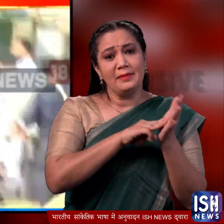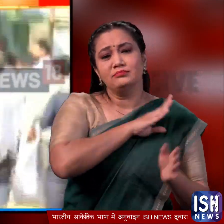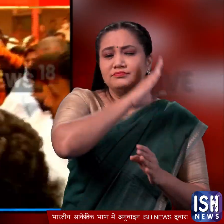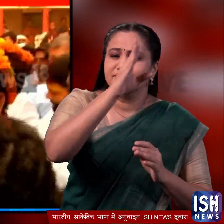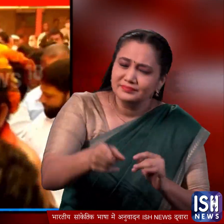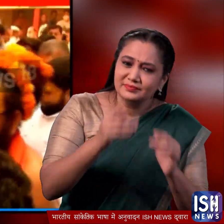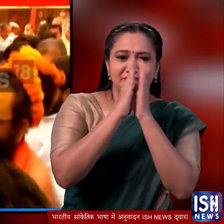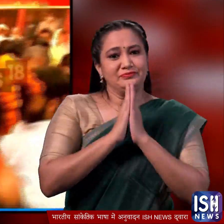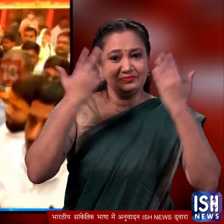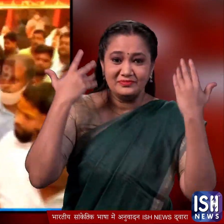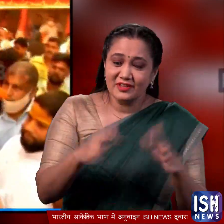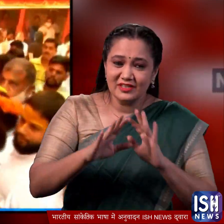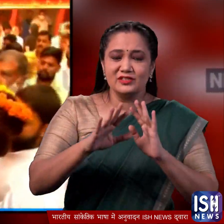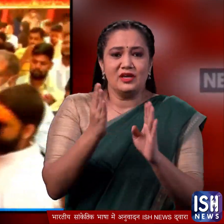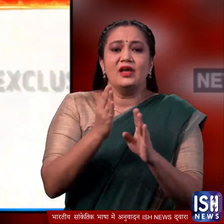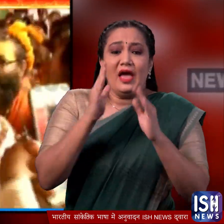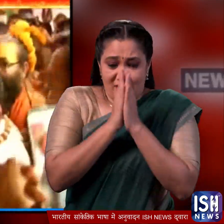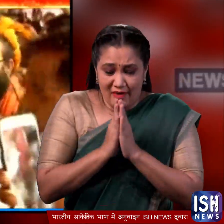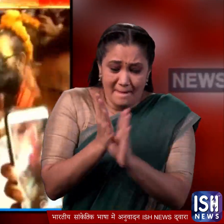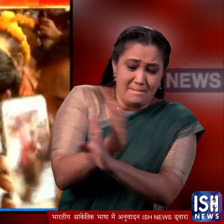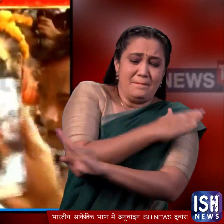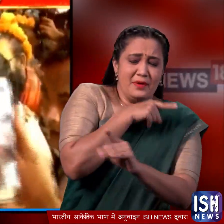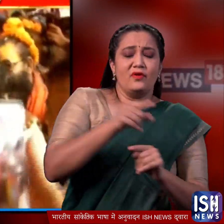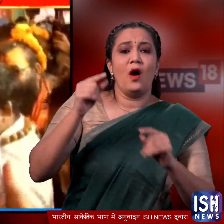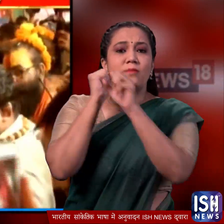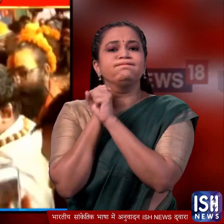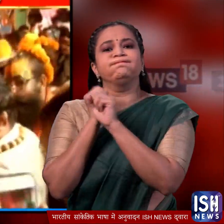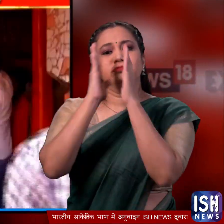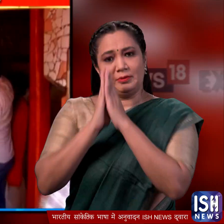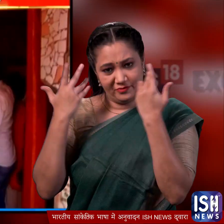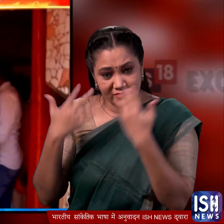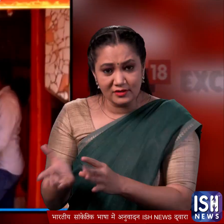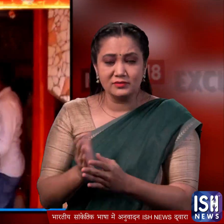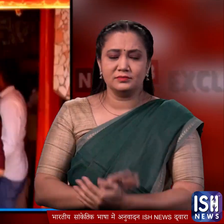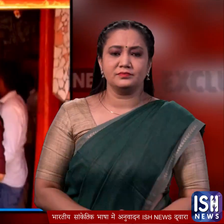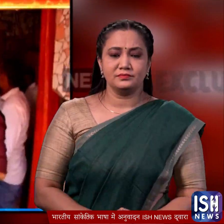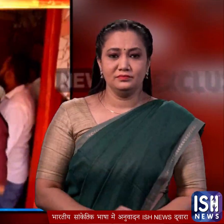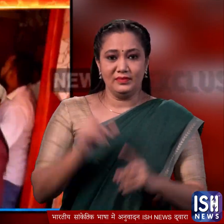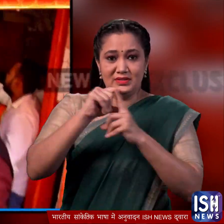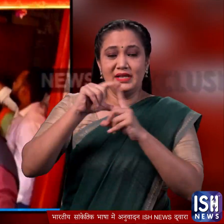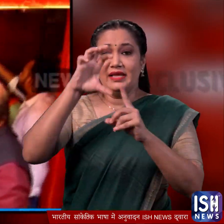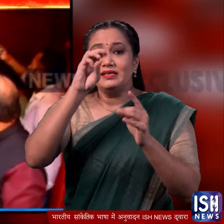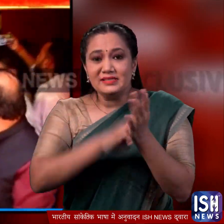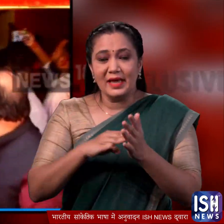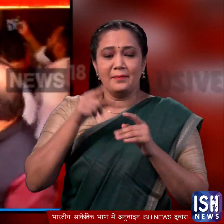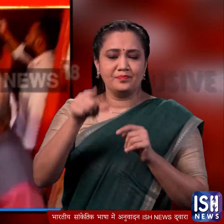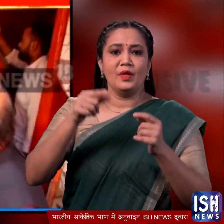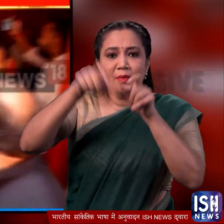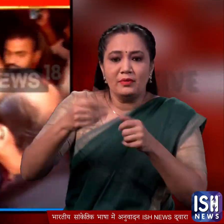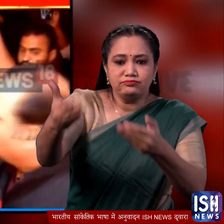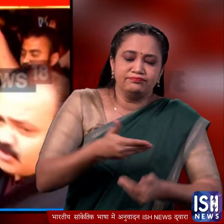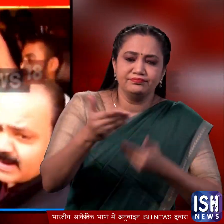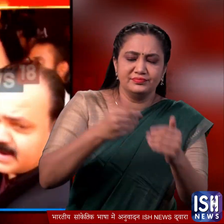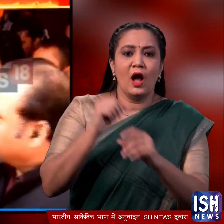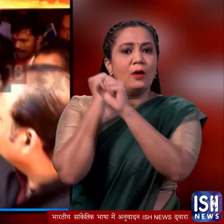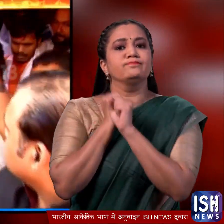वादा कर दिया। रामलला के मंदिर जाने से पहले अरविंद केजरीवाल हनुमानगढ़ी पहुंचे। दिल्ली के मुख्यमंत्री का स्वागत यहाँ पर संतों ने किया,